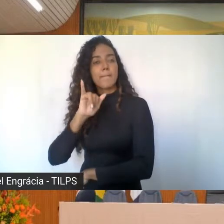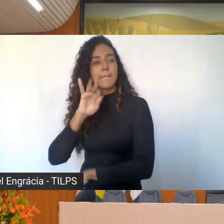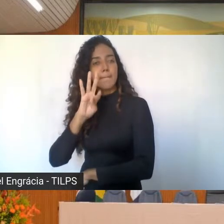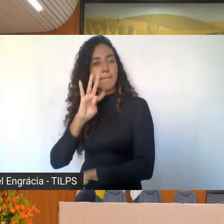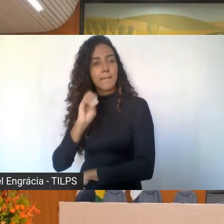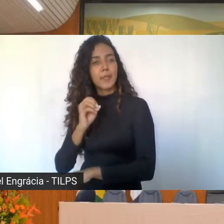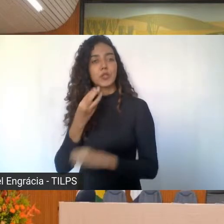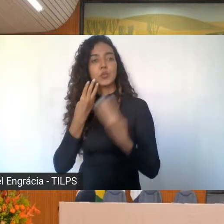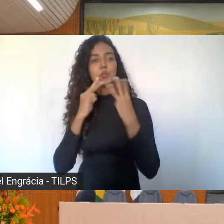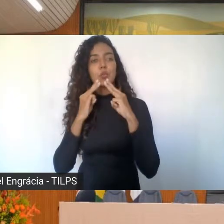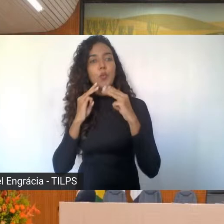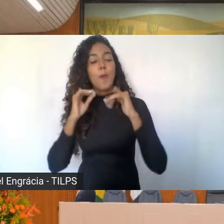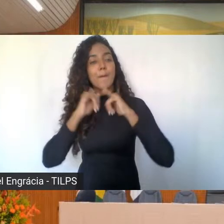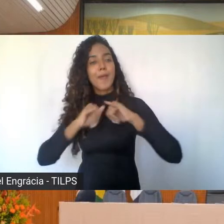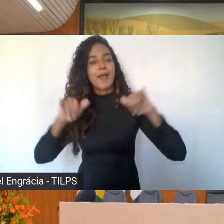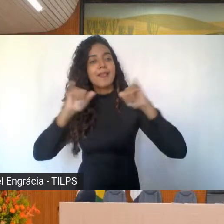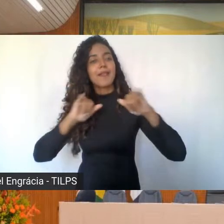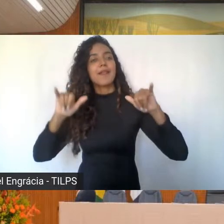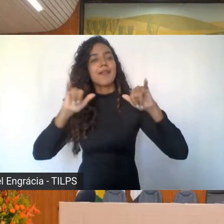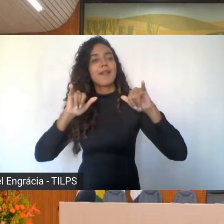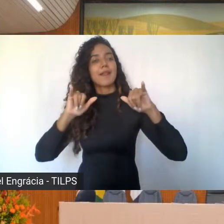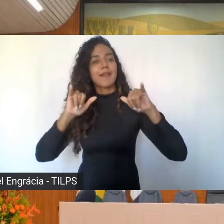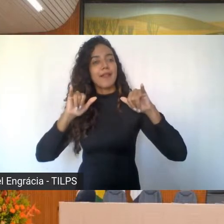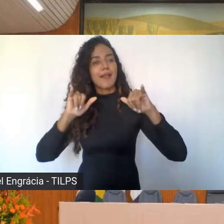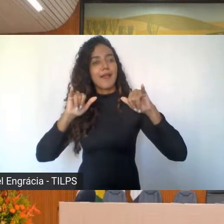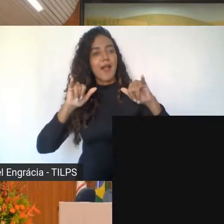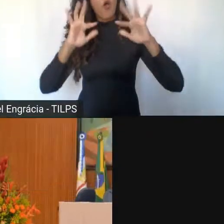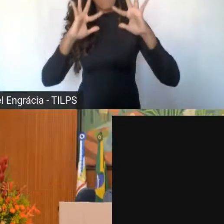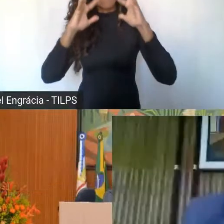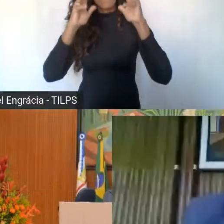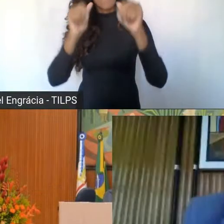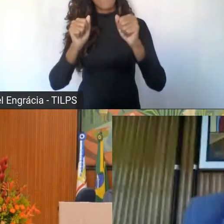pronunciamento e declarar o encerramento desta solenidade.